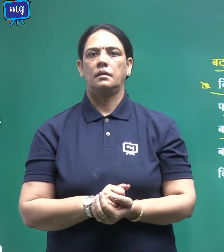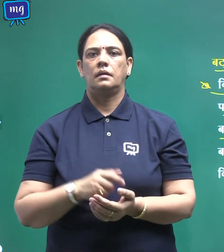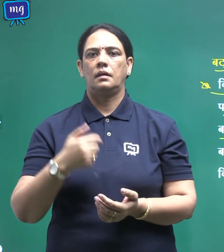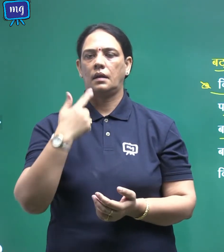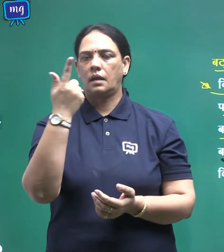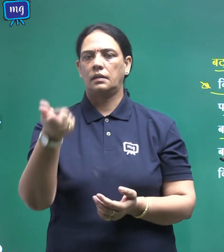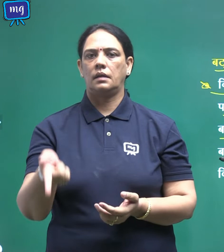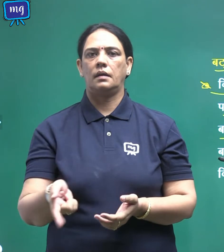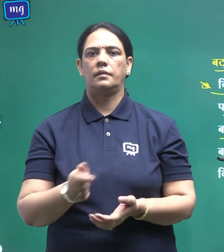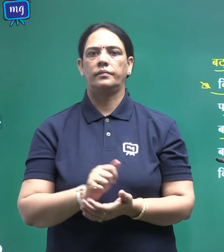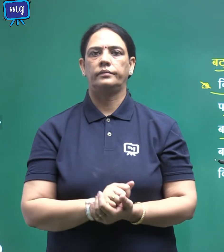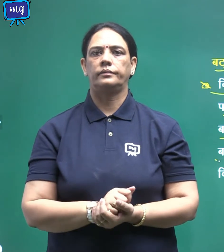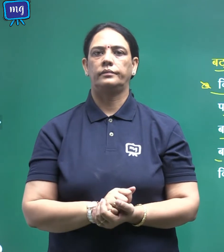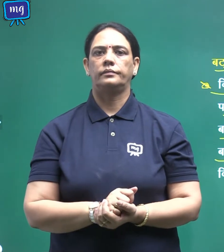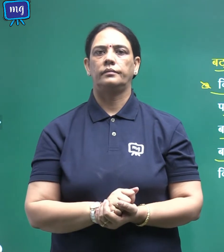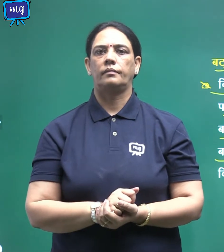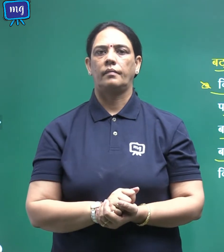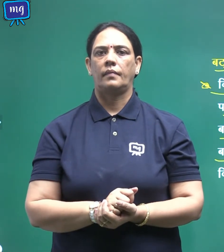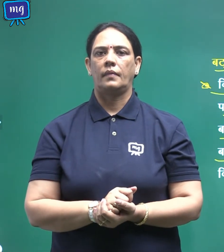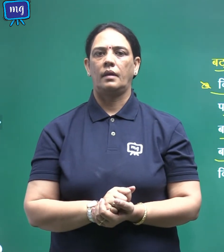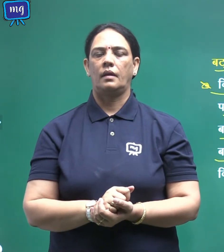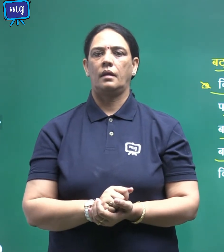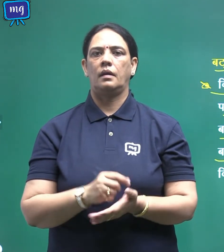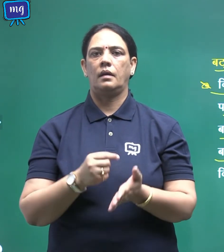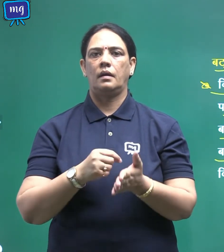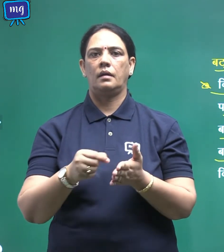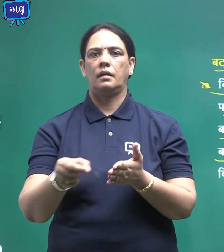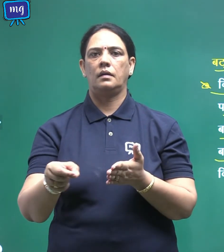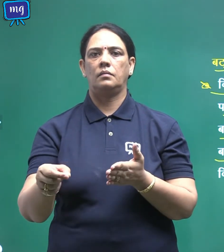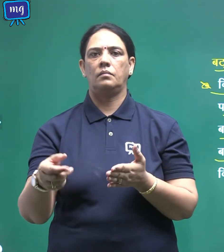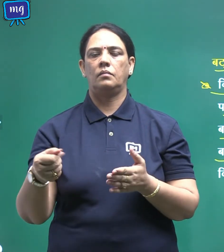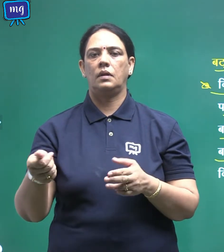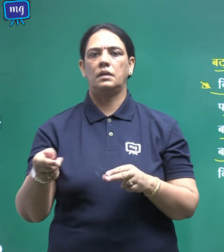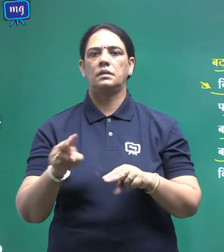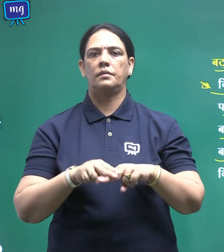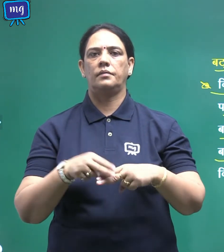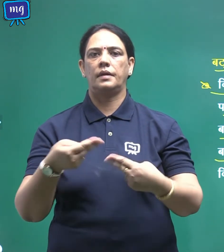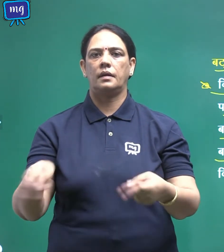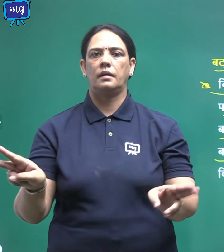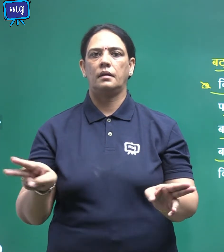कहते हैं। बट्टा बराबर